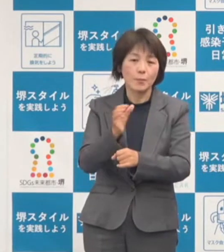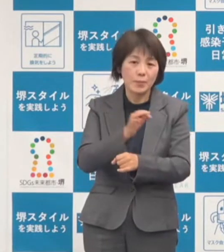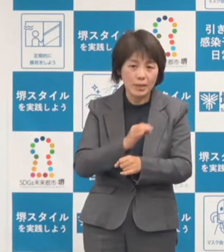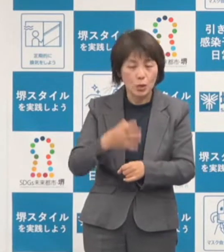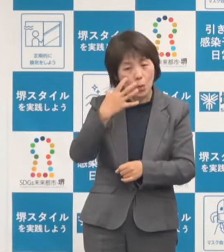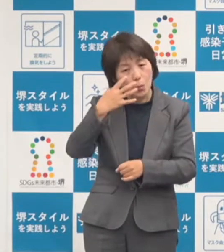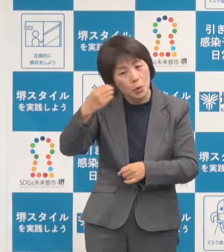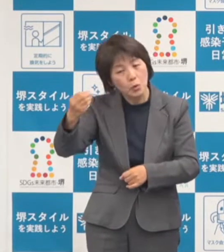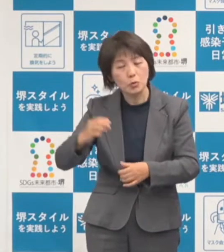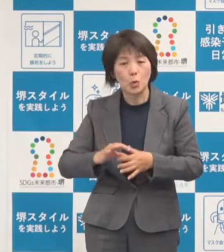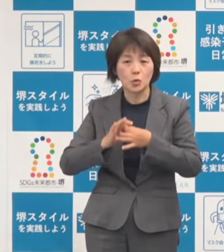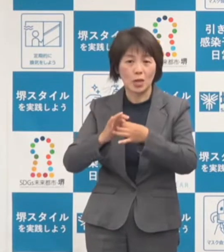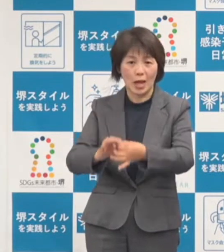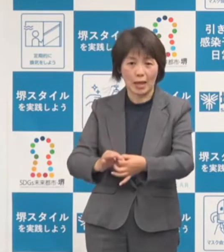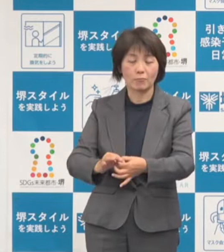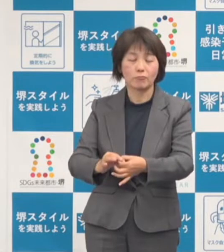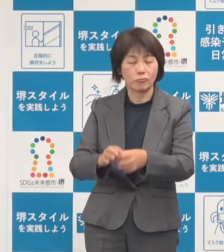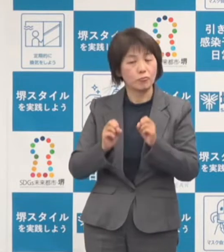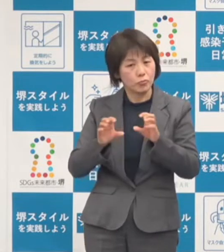も行います。